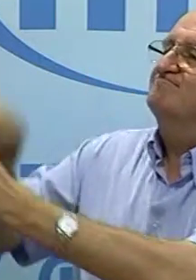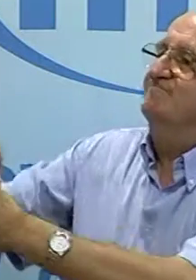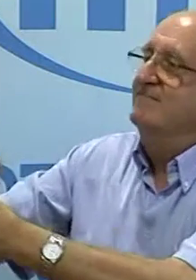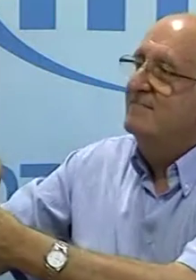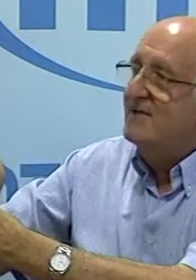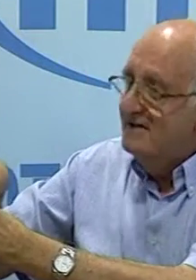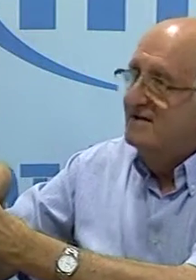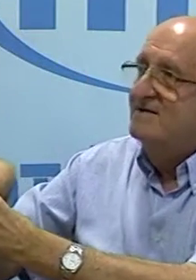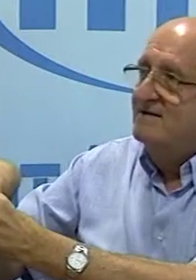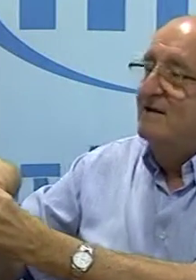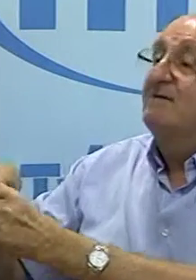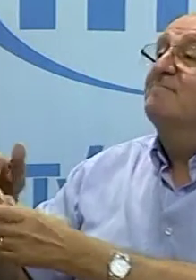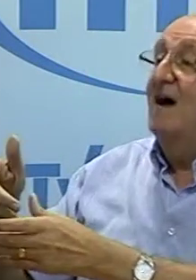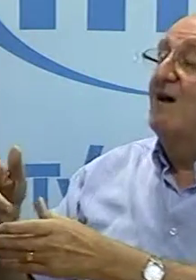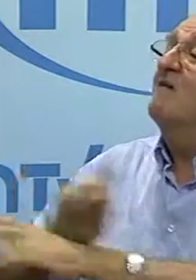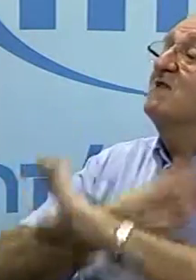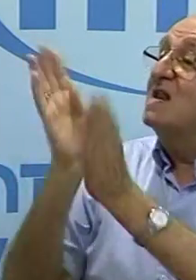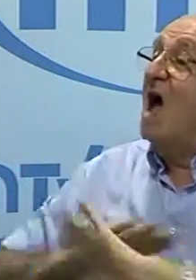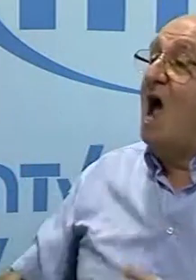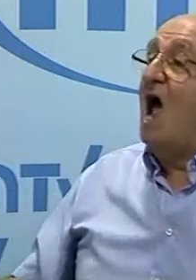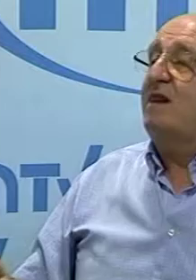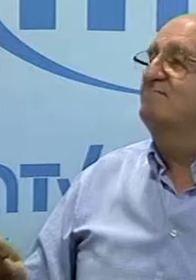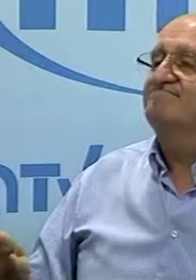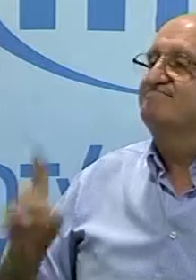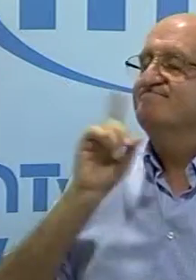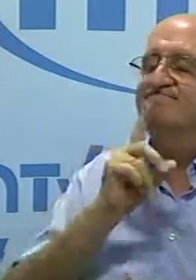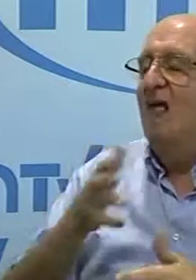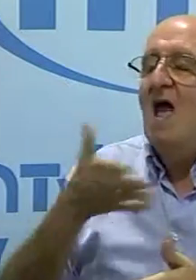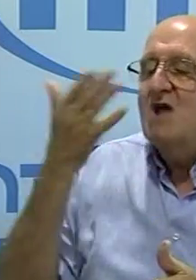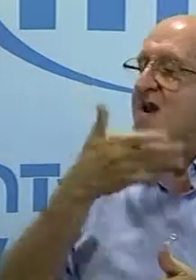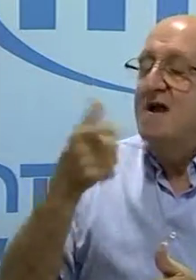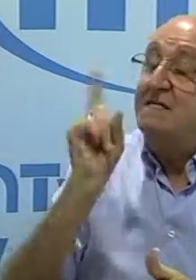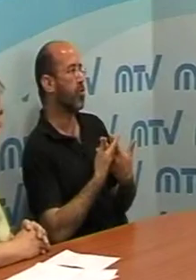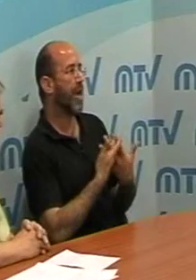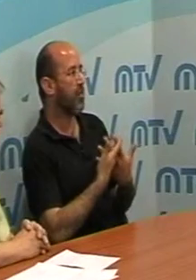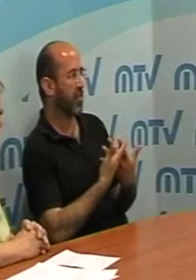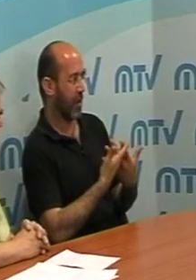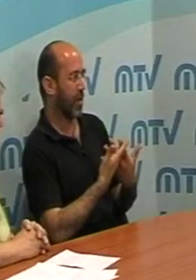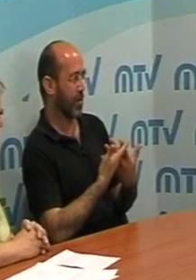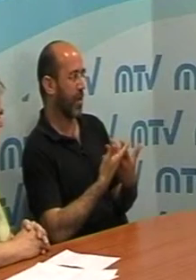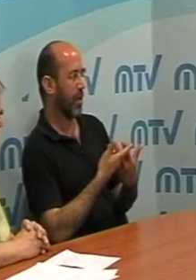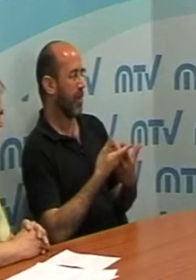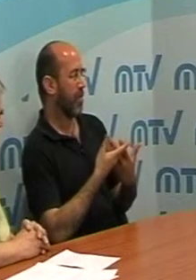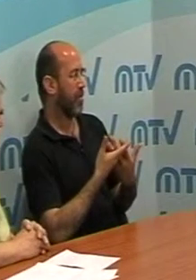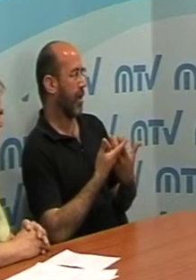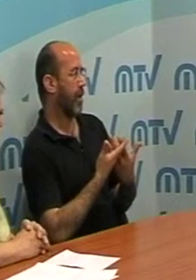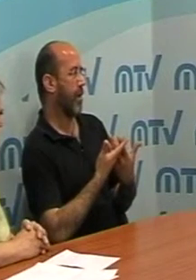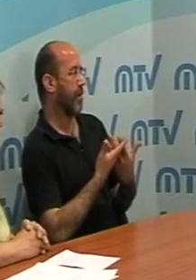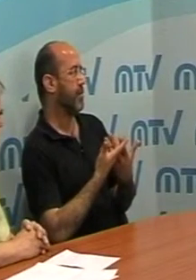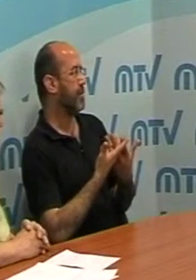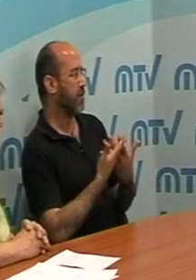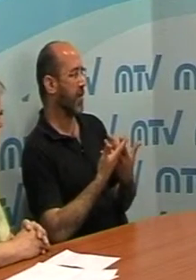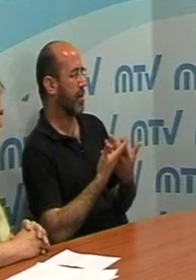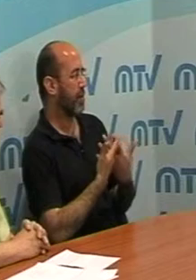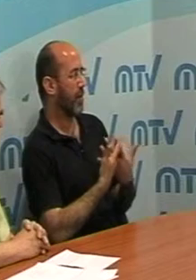aceptan su problemática, su discapacidad, ¿no? En ese sentido, su no capacidad de oír.